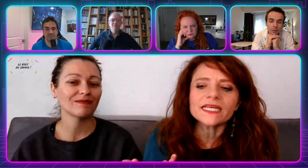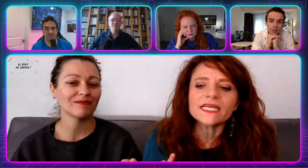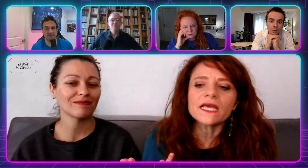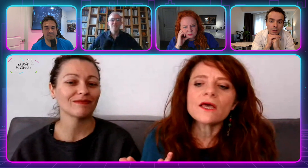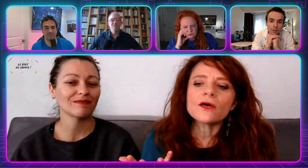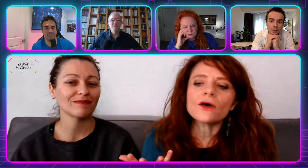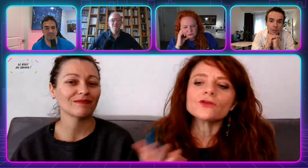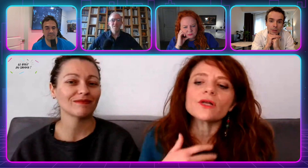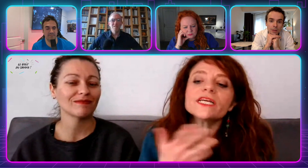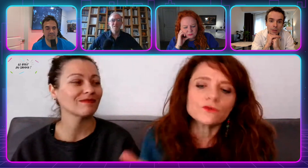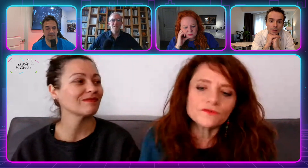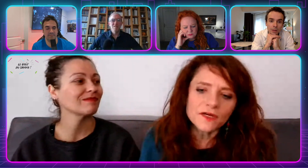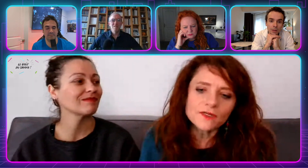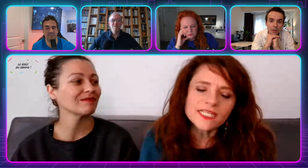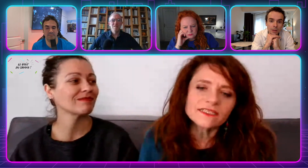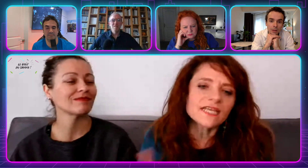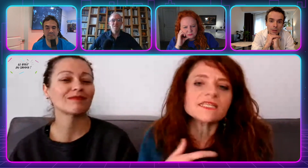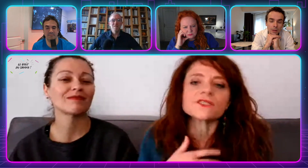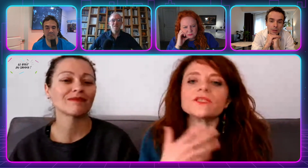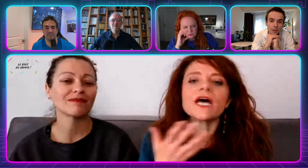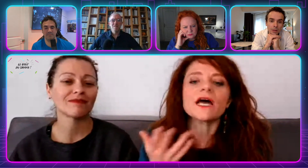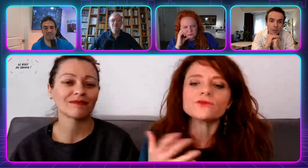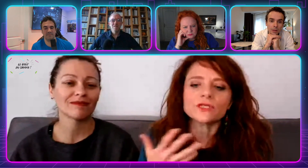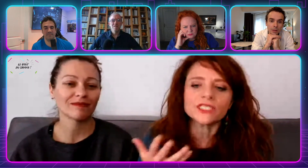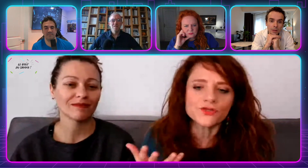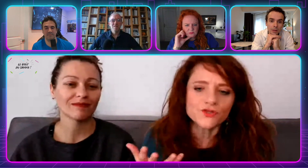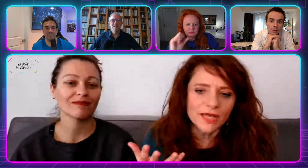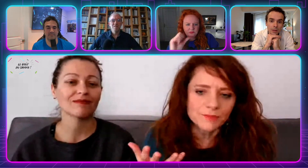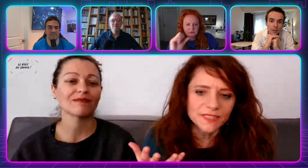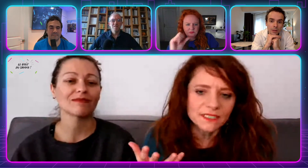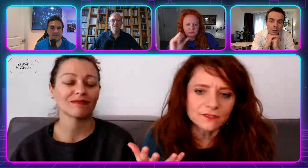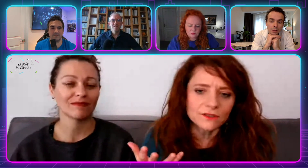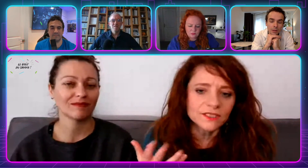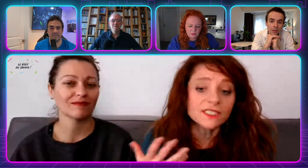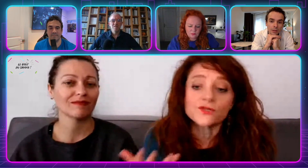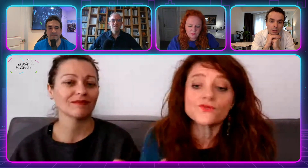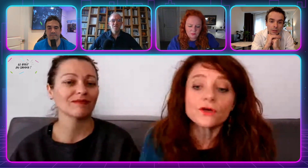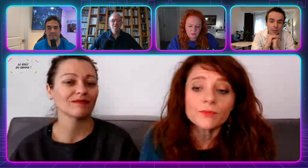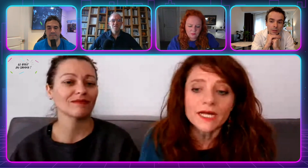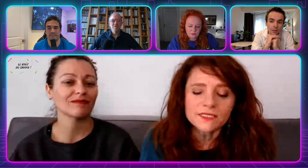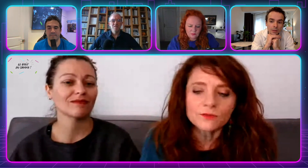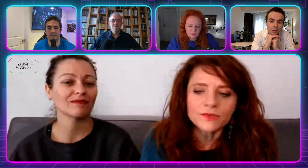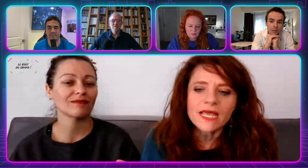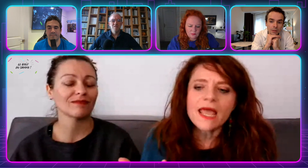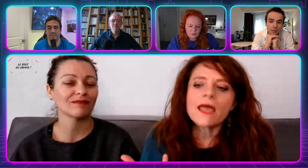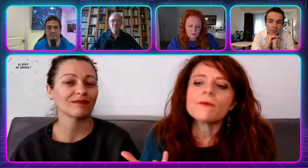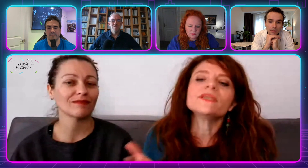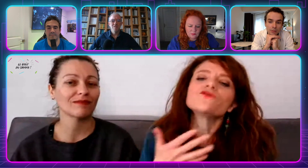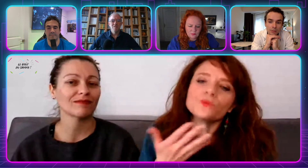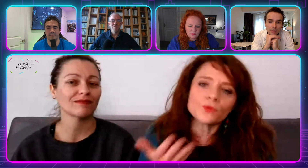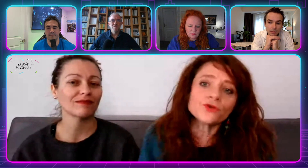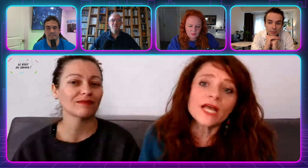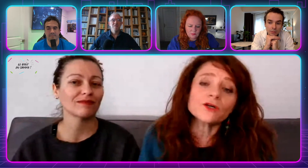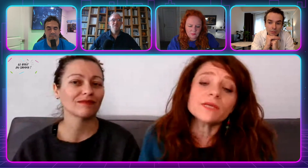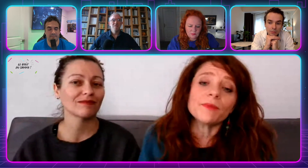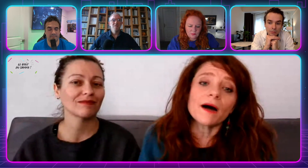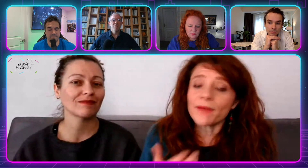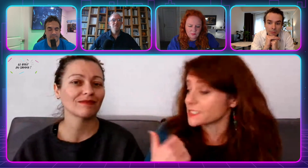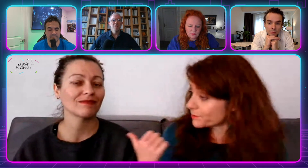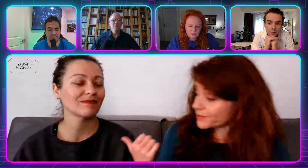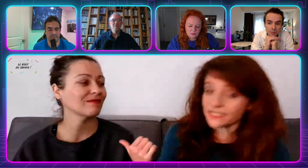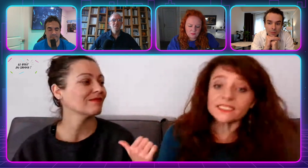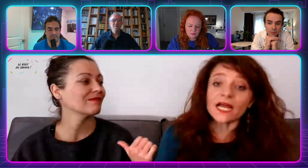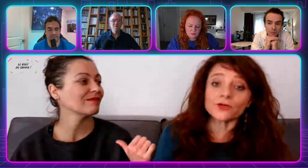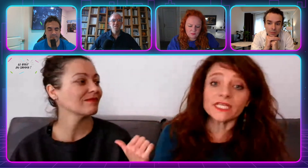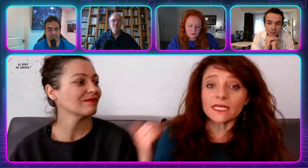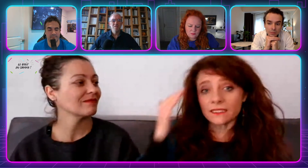qui est surtout parlée dans les conférences internationales ou dans les Jeux olympiques des sourds, par exemple. Mais tout le monde ne la connaît pas.